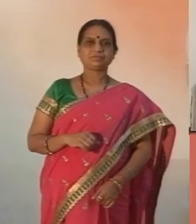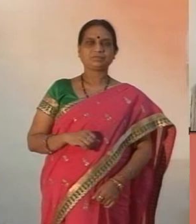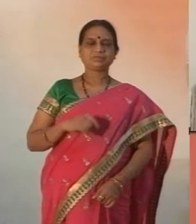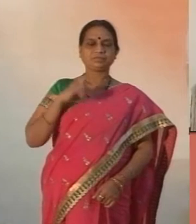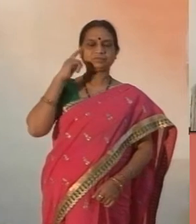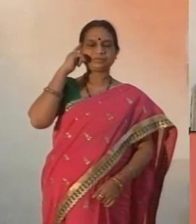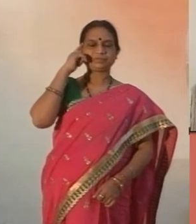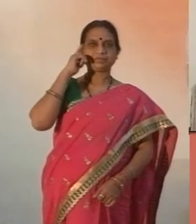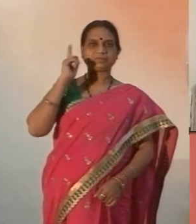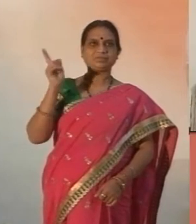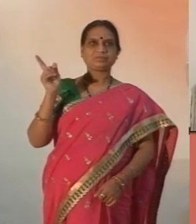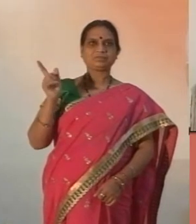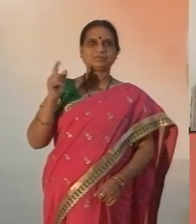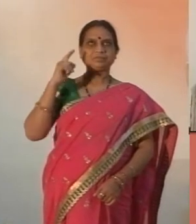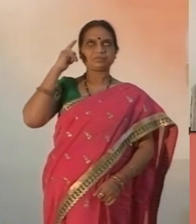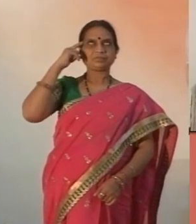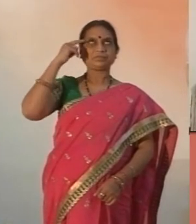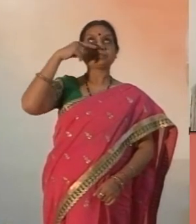मेडिटेशन है।